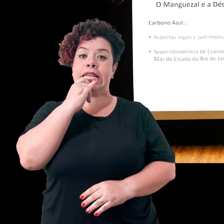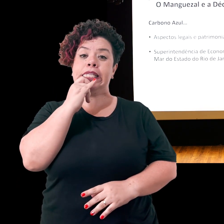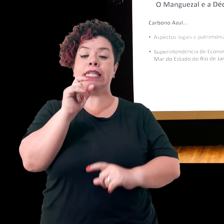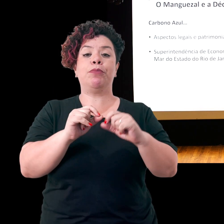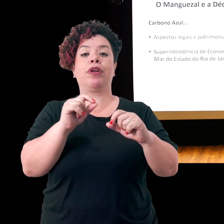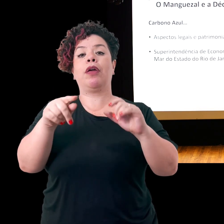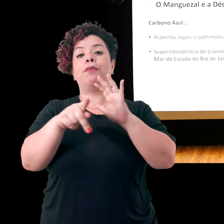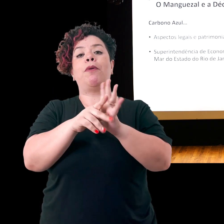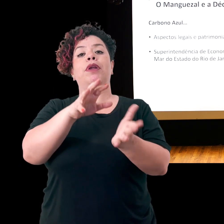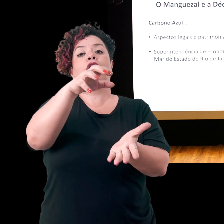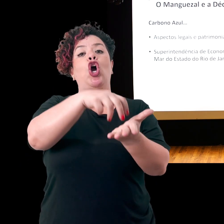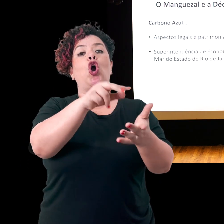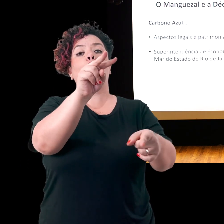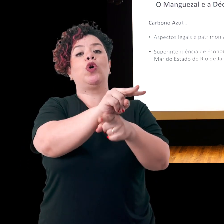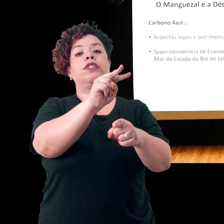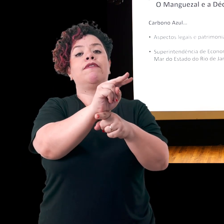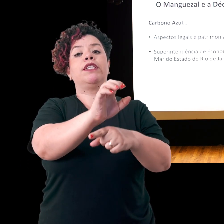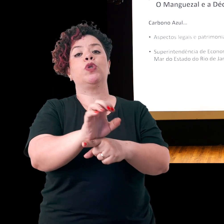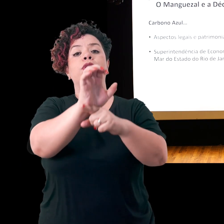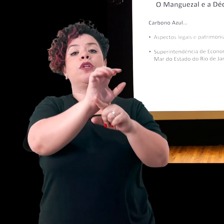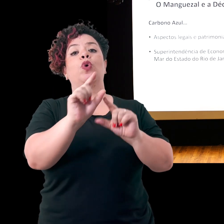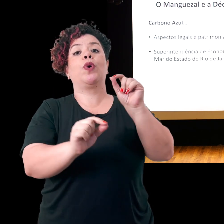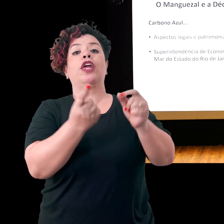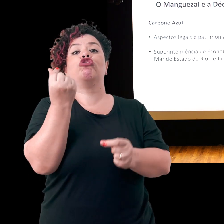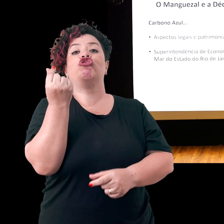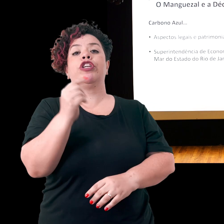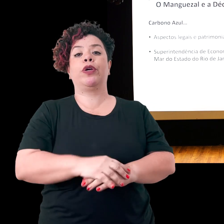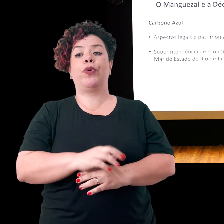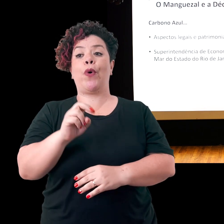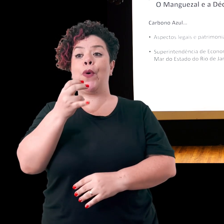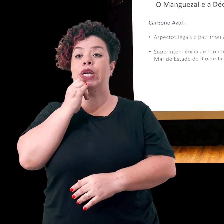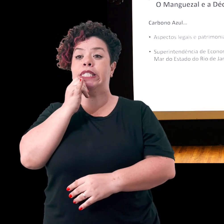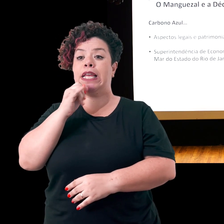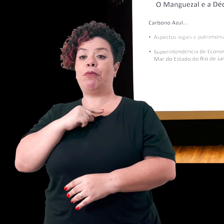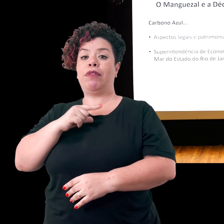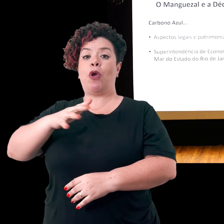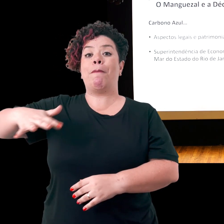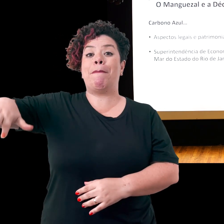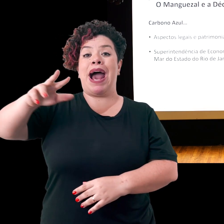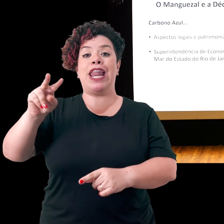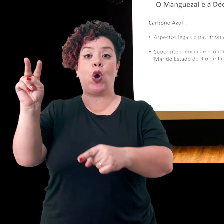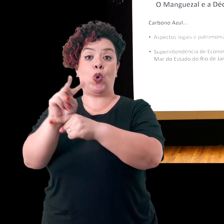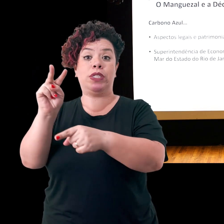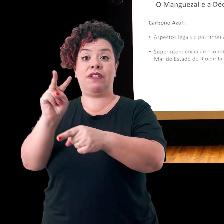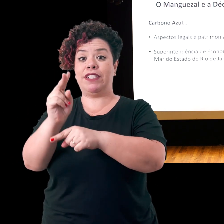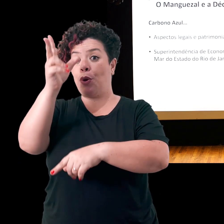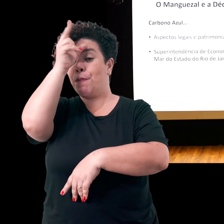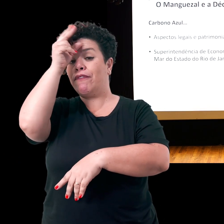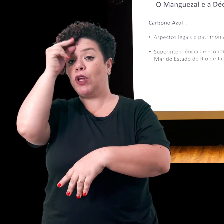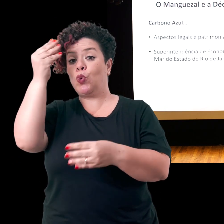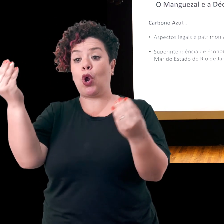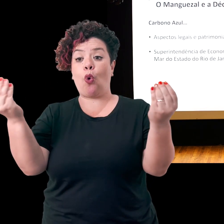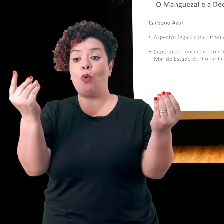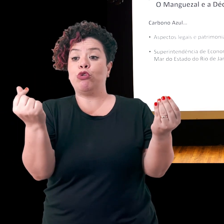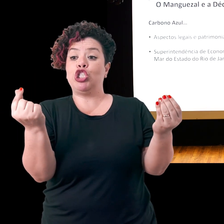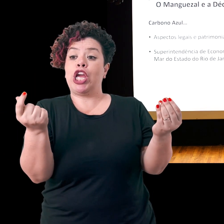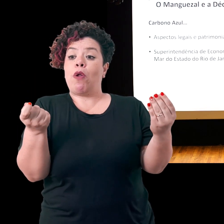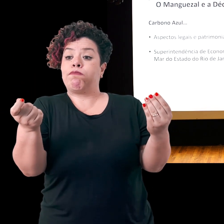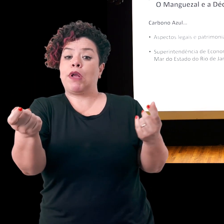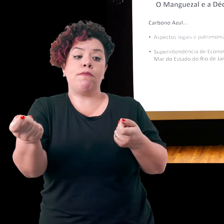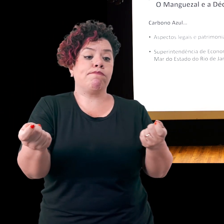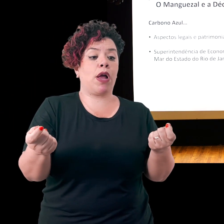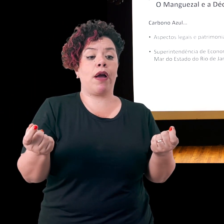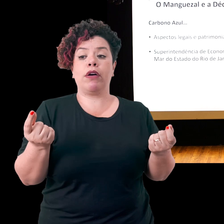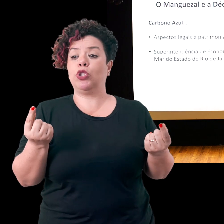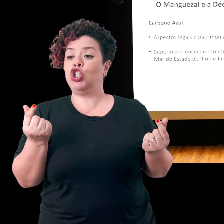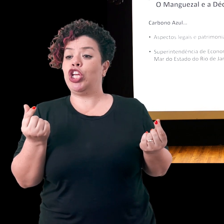conservação estadual? E se for uma unidade de conservação municipal? Como que esse recurso